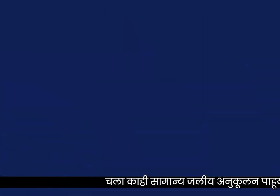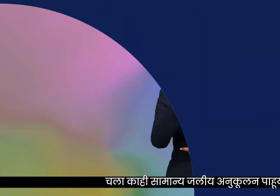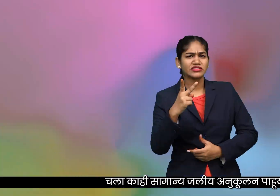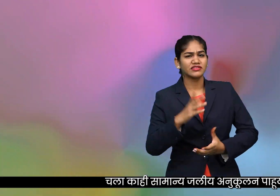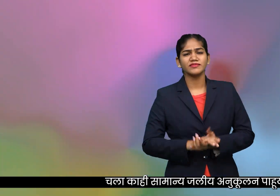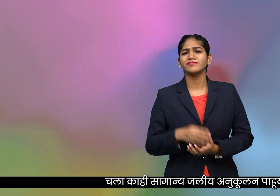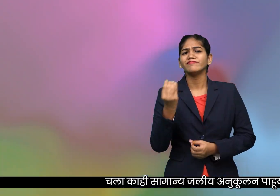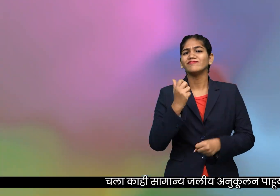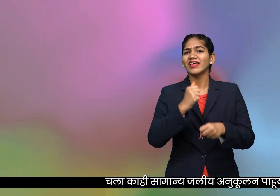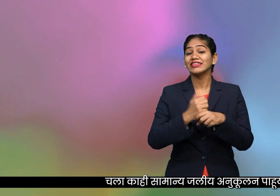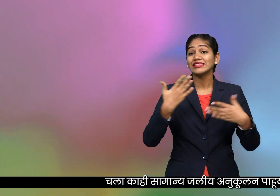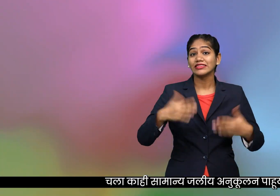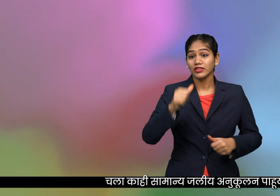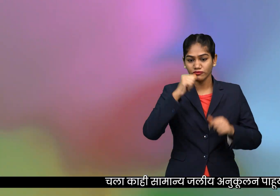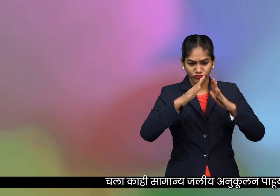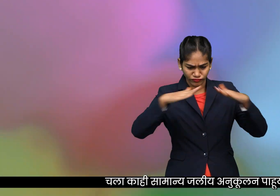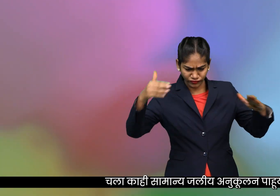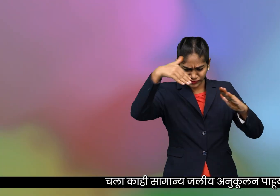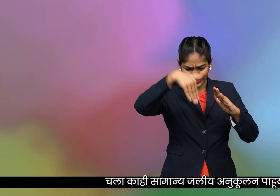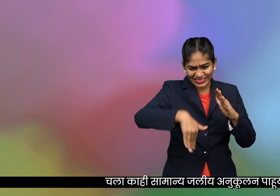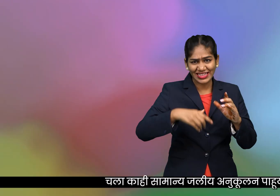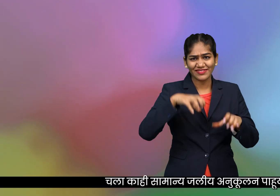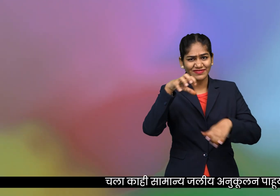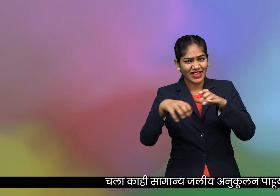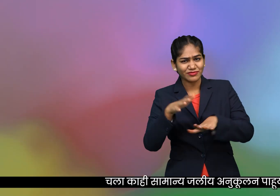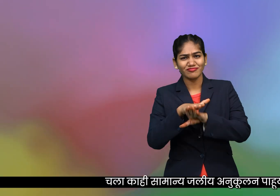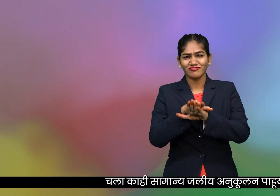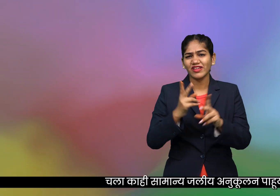चला काही सामान्य जलीय अनुकूलन पाहूया.